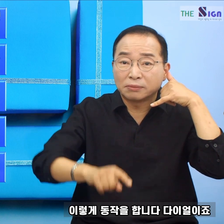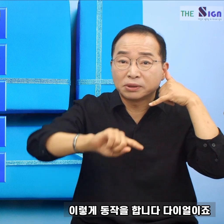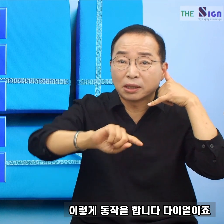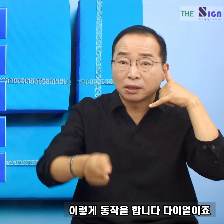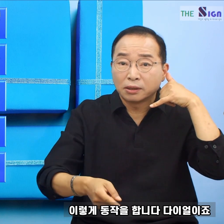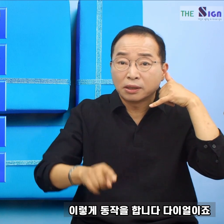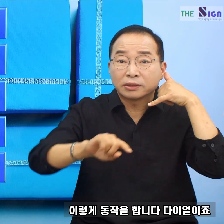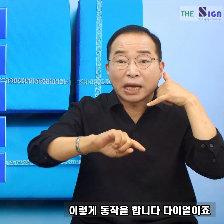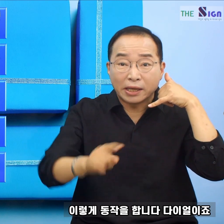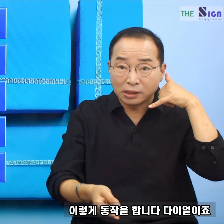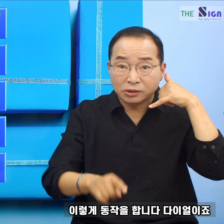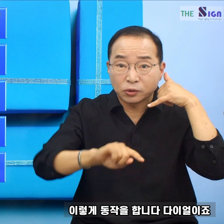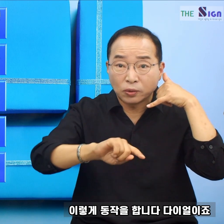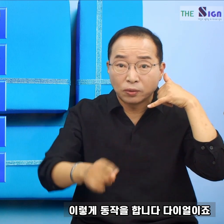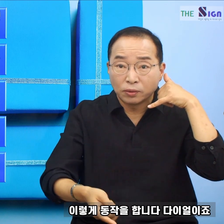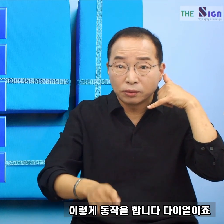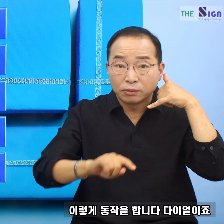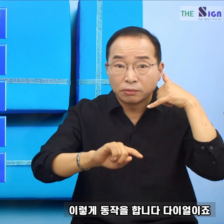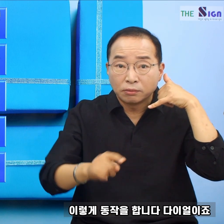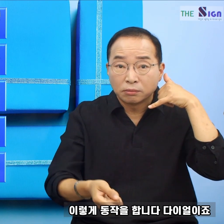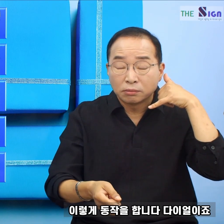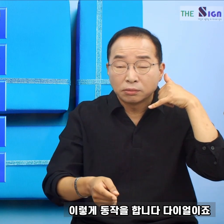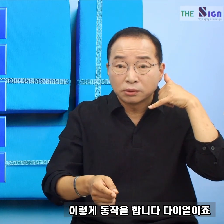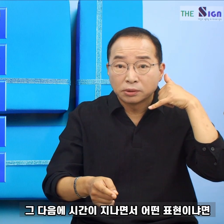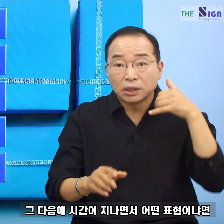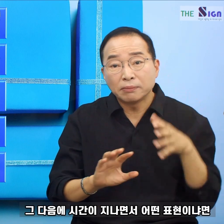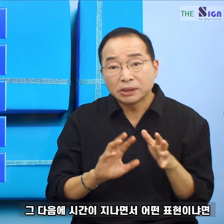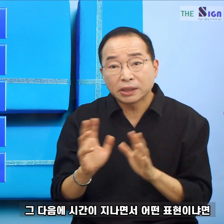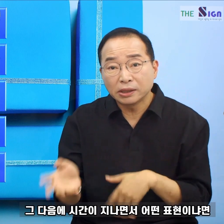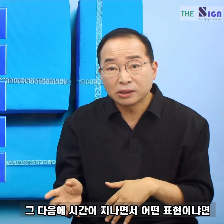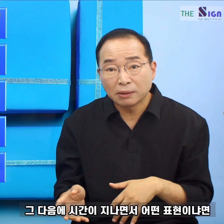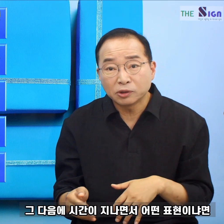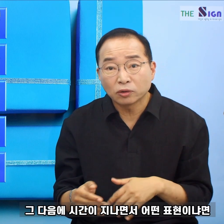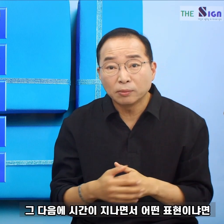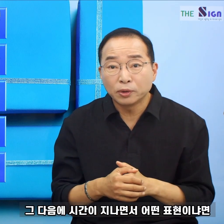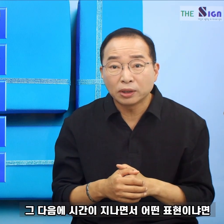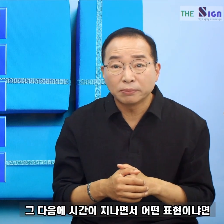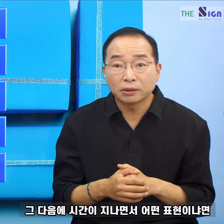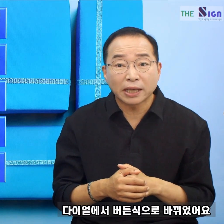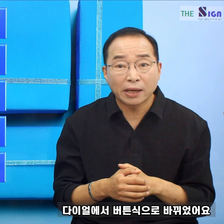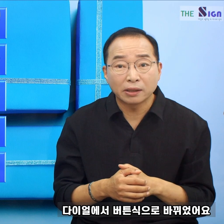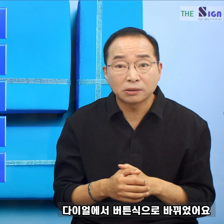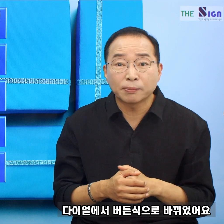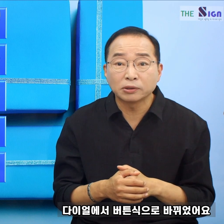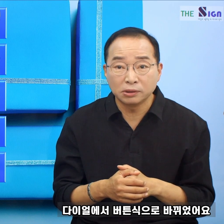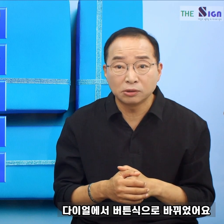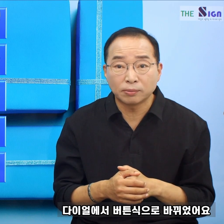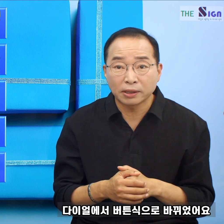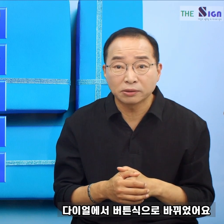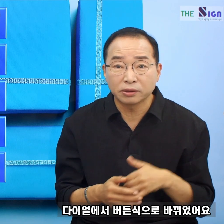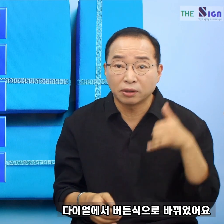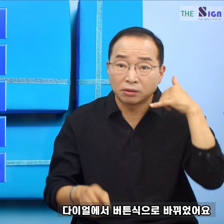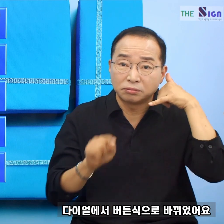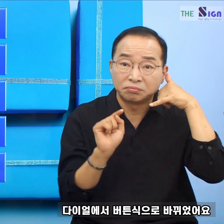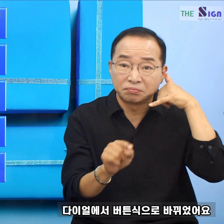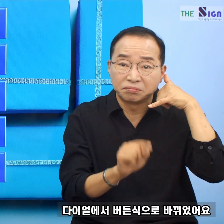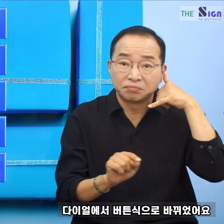합니다. 다이얼이죠. 그 다음에 시간이 지나면서 어떤 표현이냐면 다이얼에서 버튼식으로 바뀌었어요.